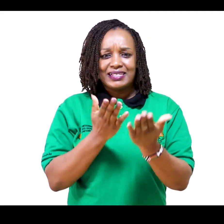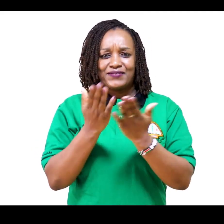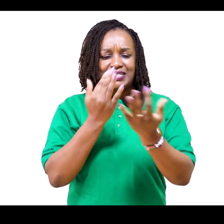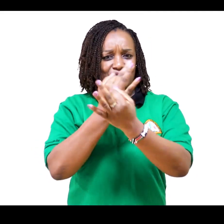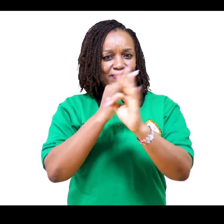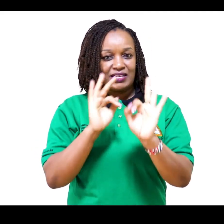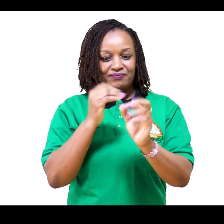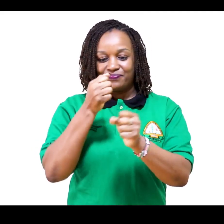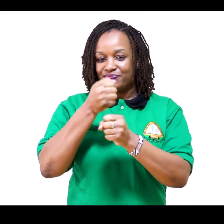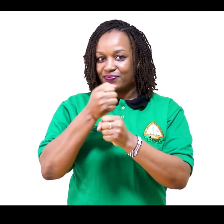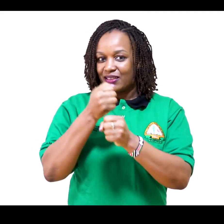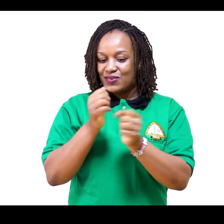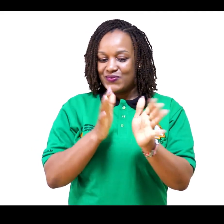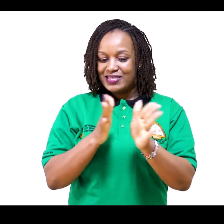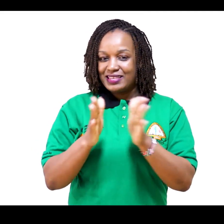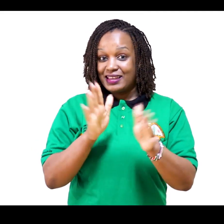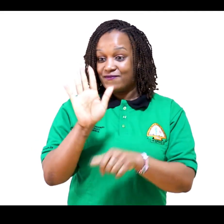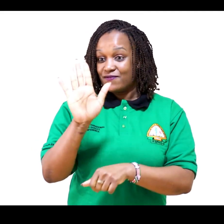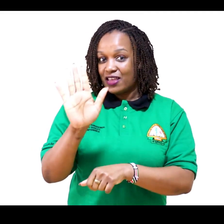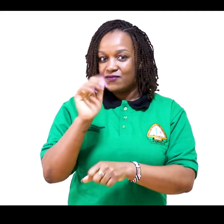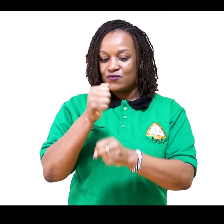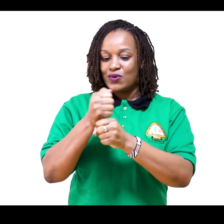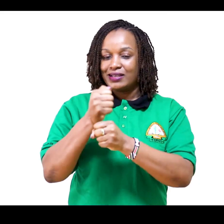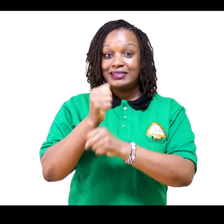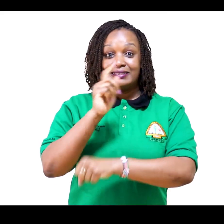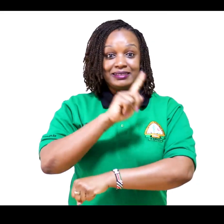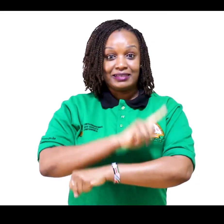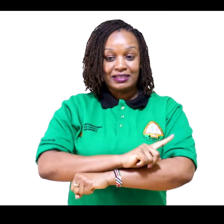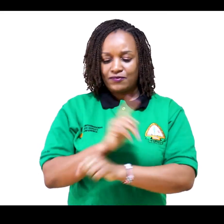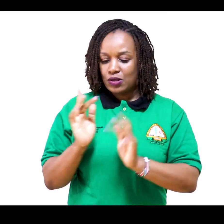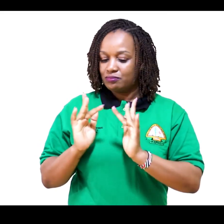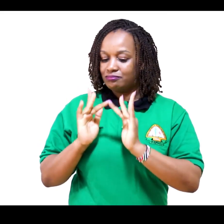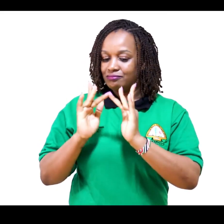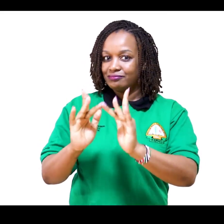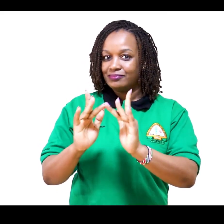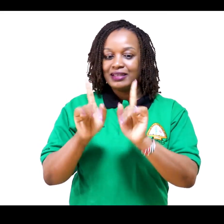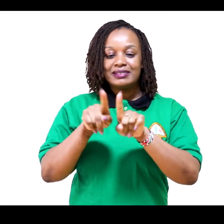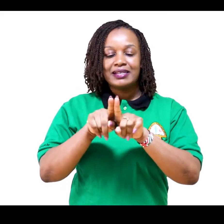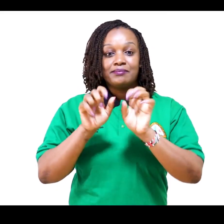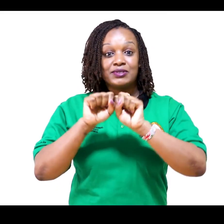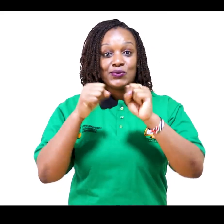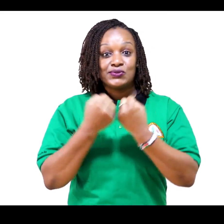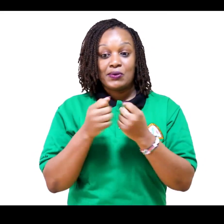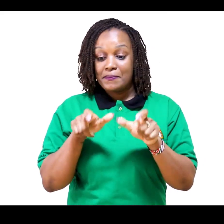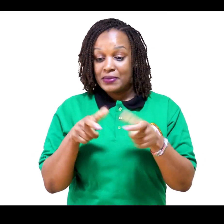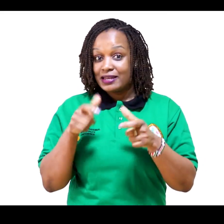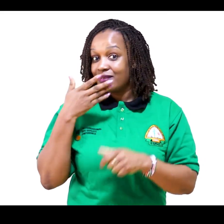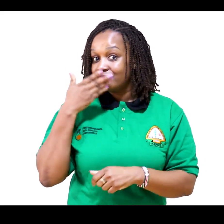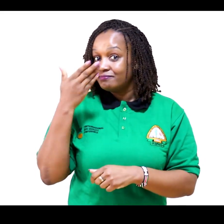barua. Huduma hii haina malipo na inafanywa ndani ya siku 5 za kazi. Kwa mawasiliano